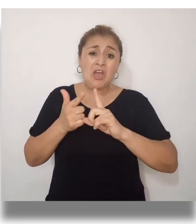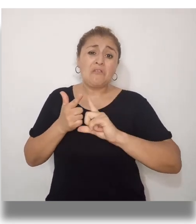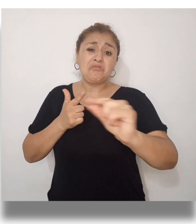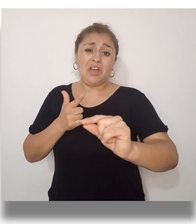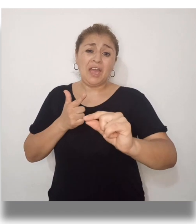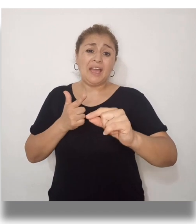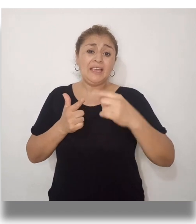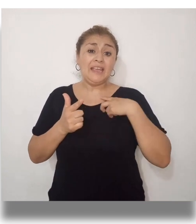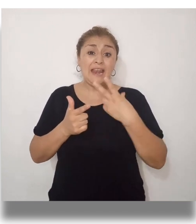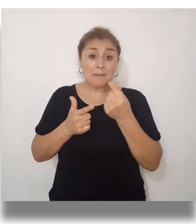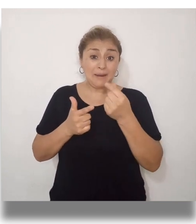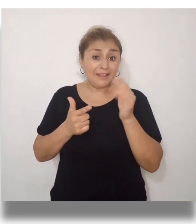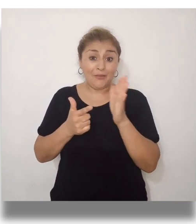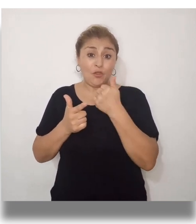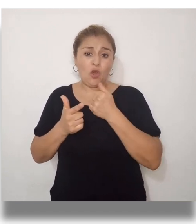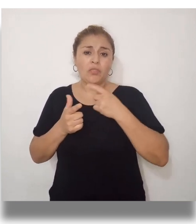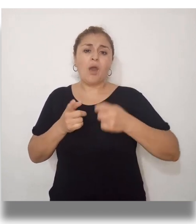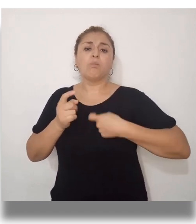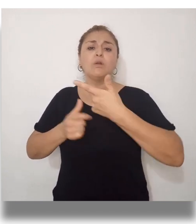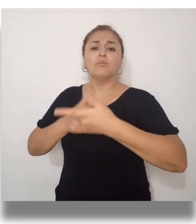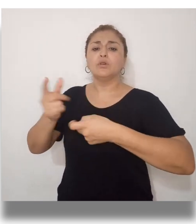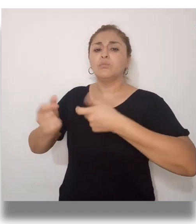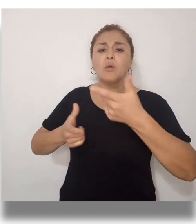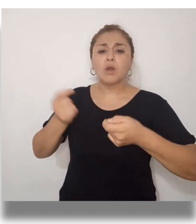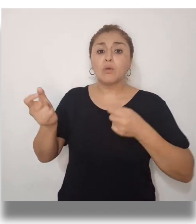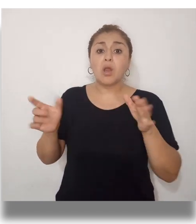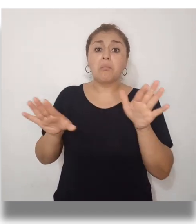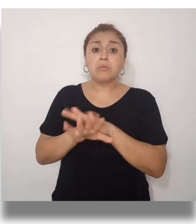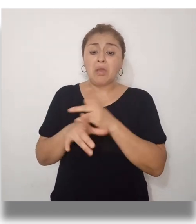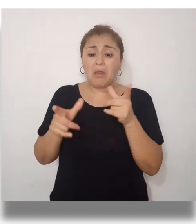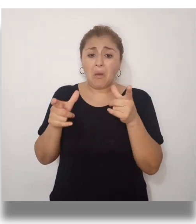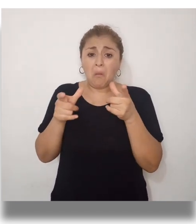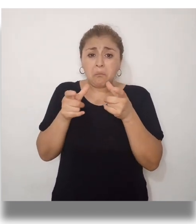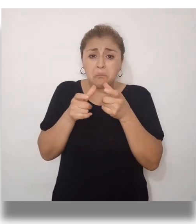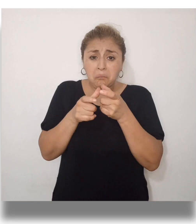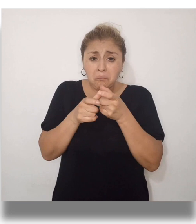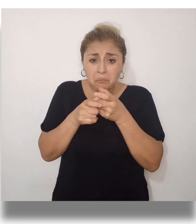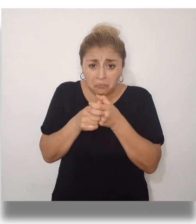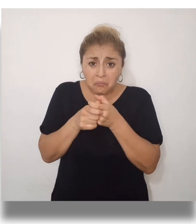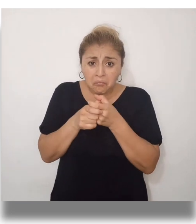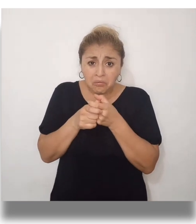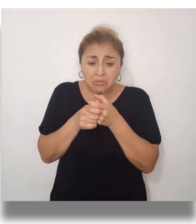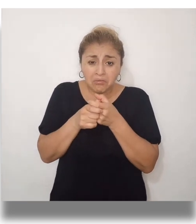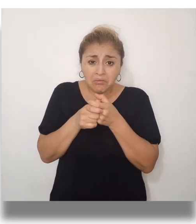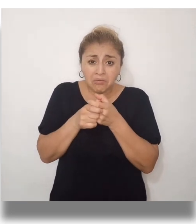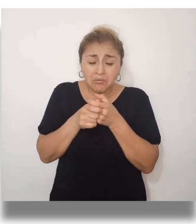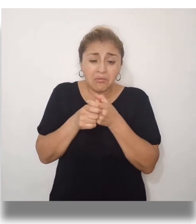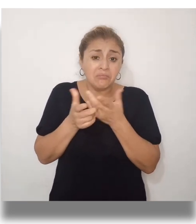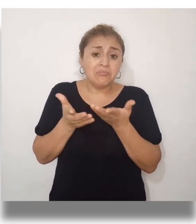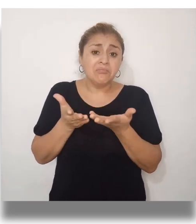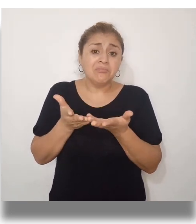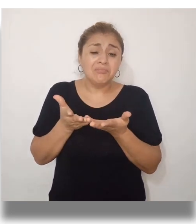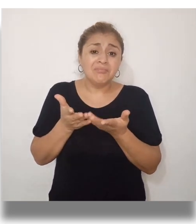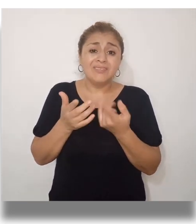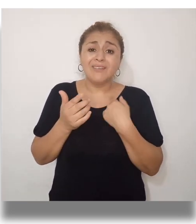el dinero que había llevado ha llevado esta Este joven luego que